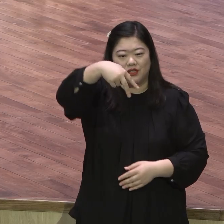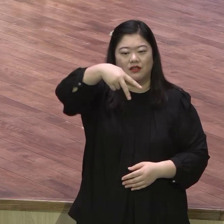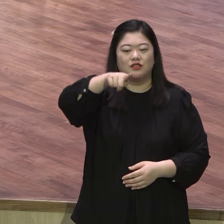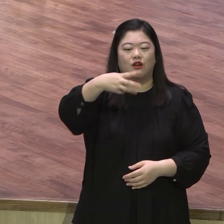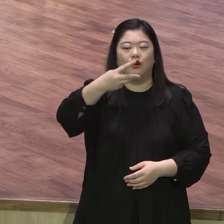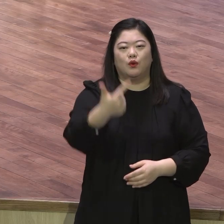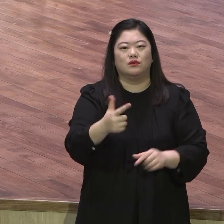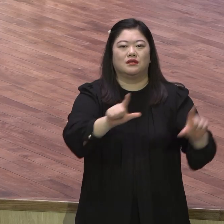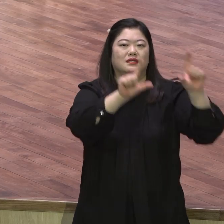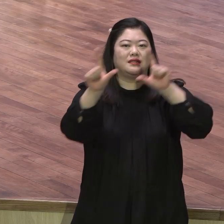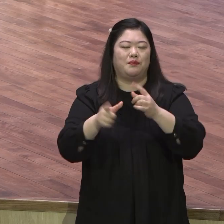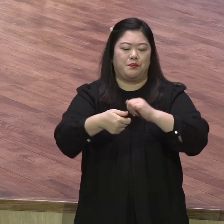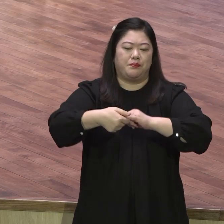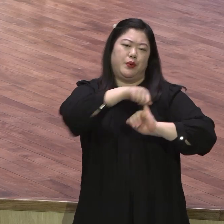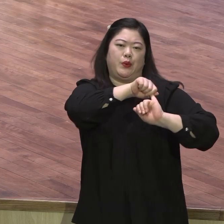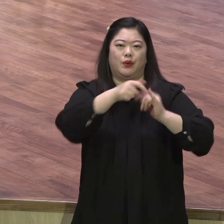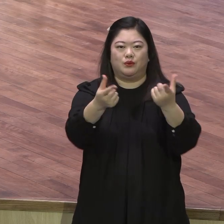들키는 거예요. 들키는 거예요.